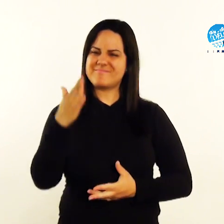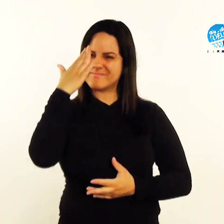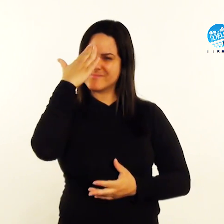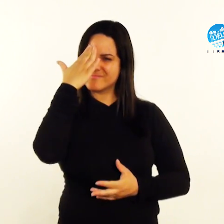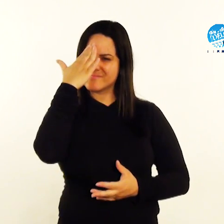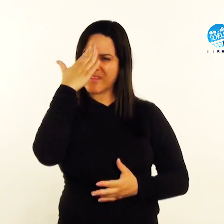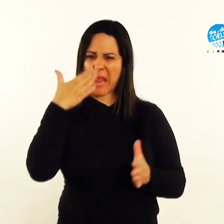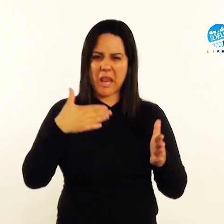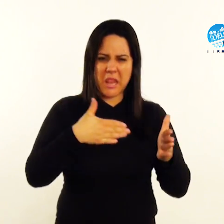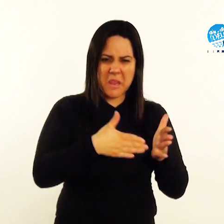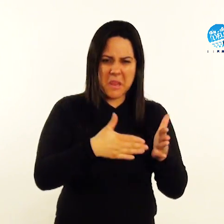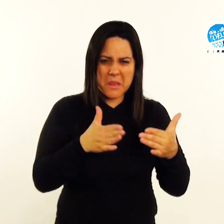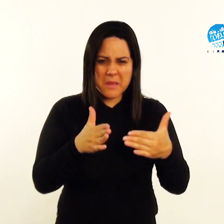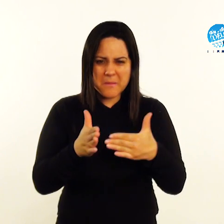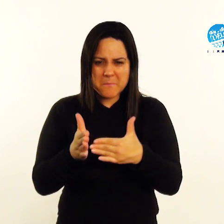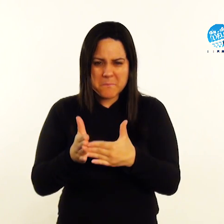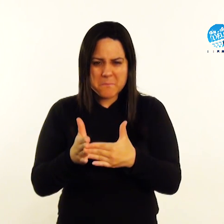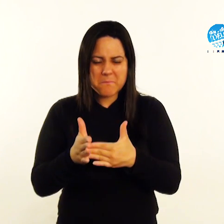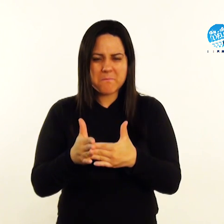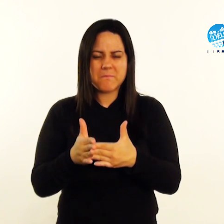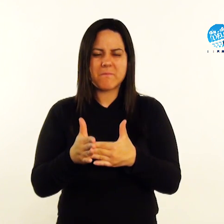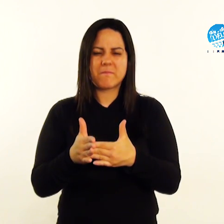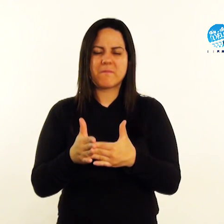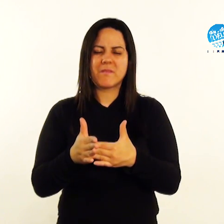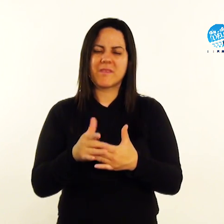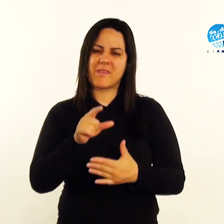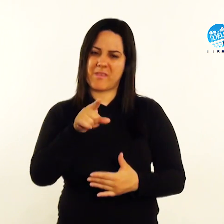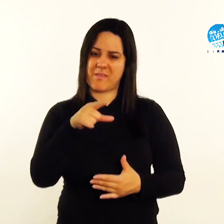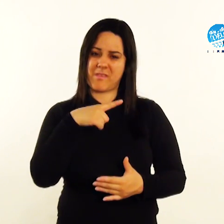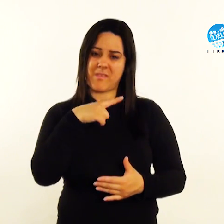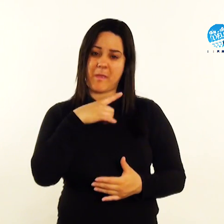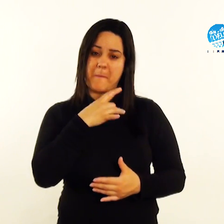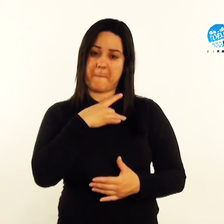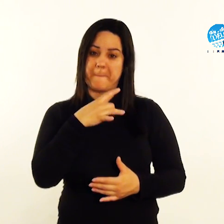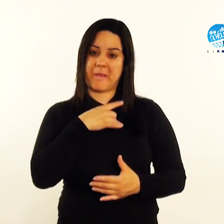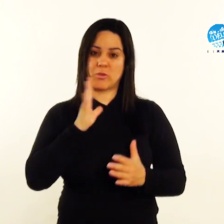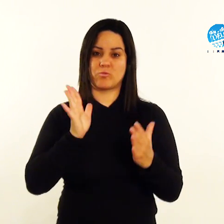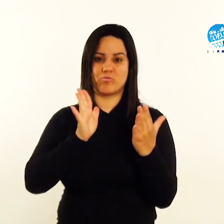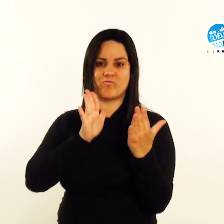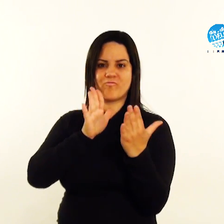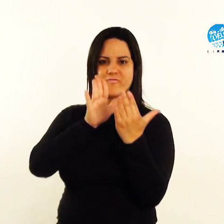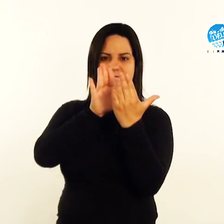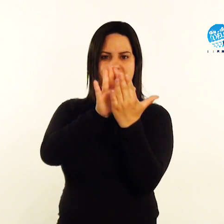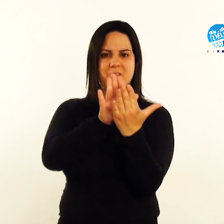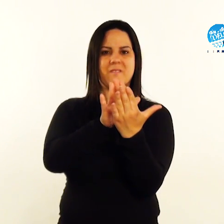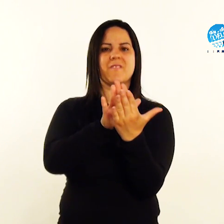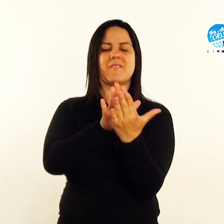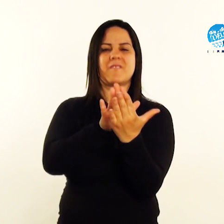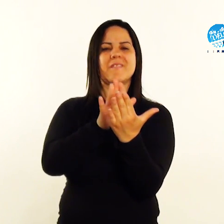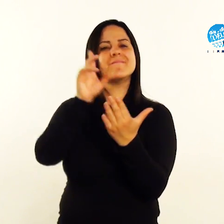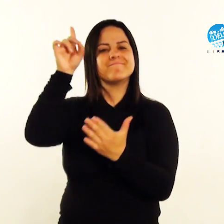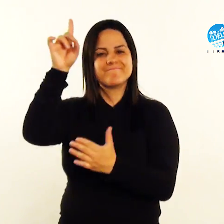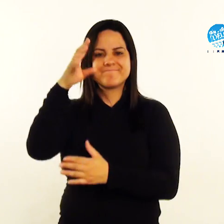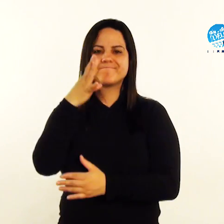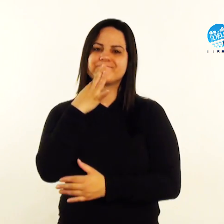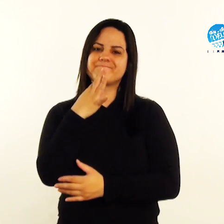Sabe aquelas limitações que você teme ter de enfrentá-las? Ele